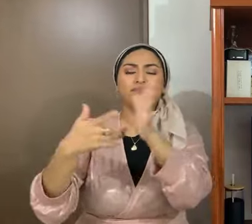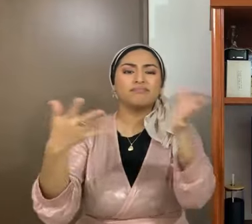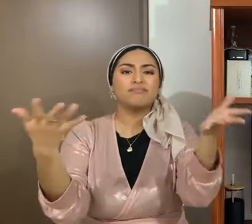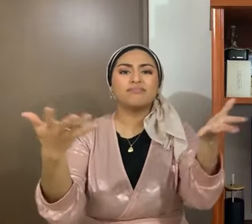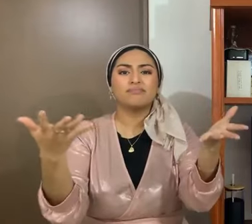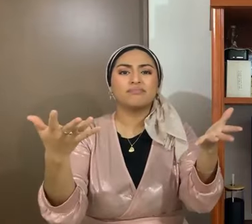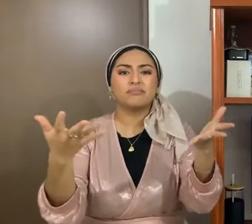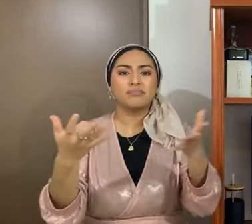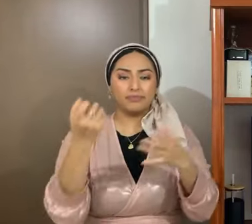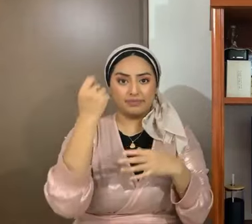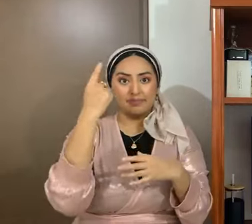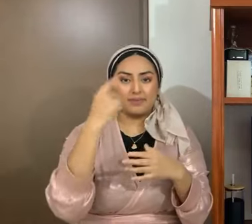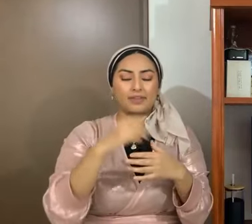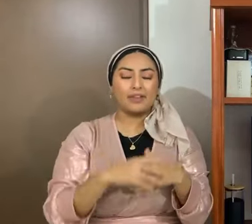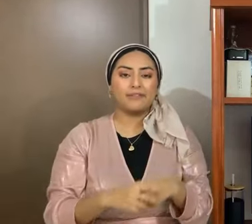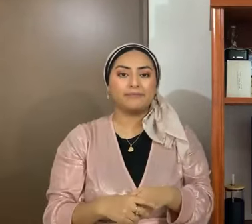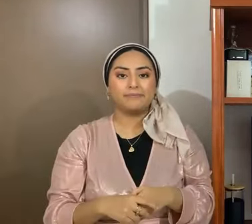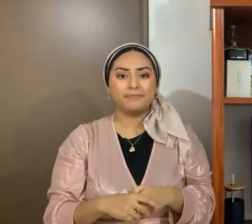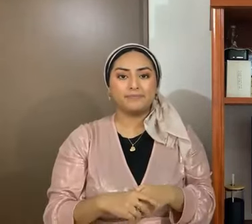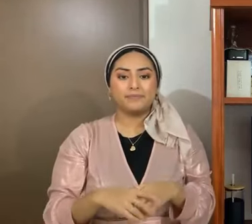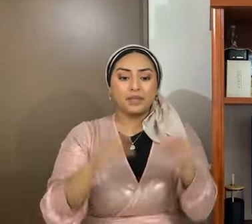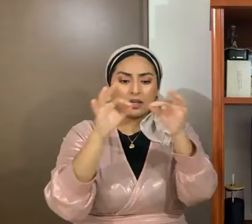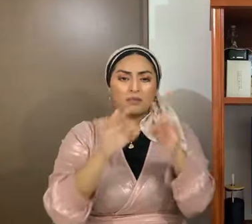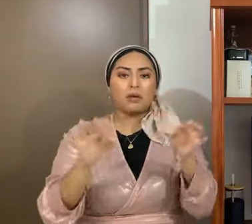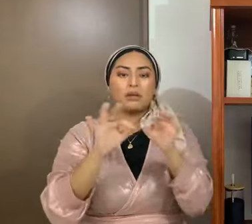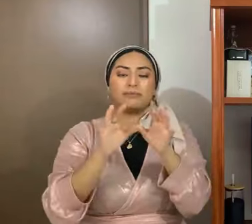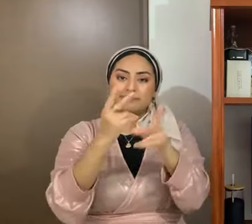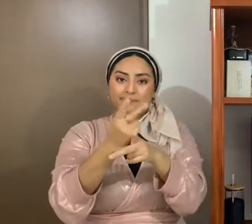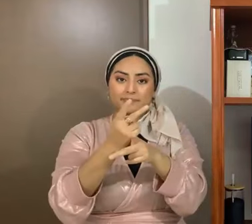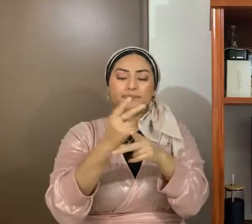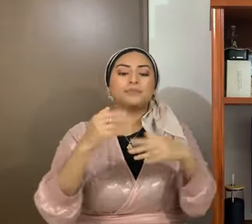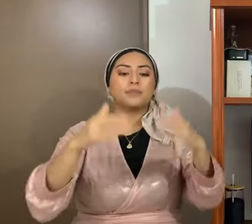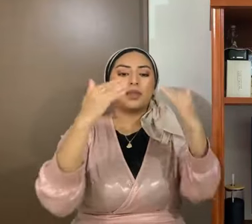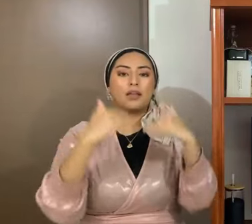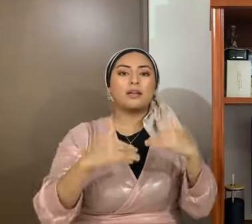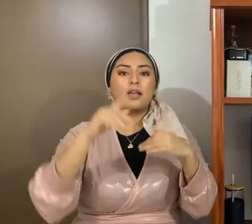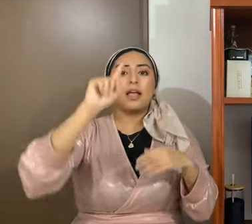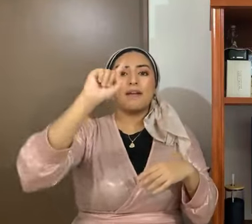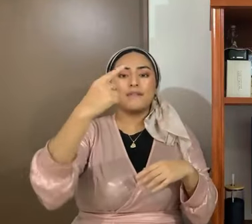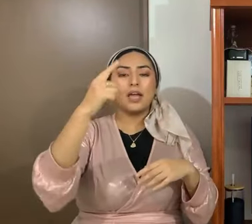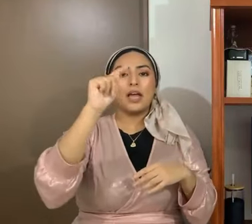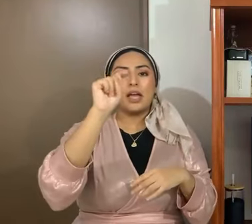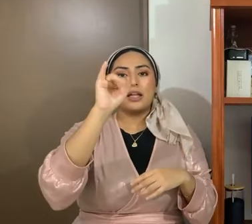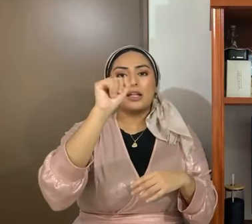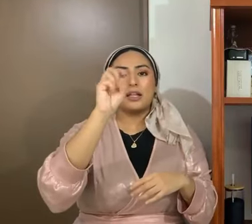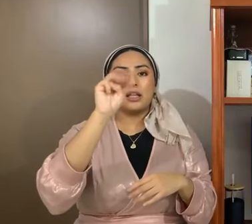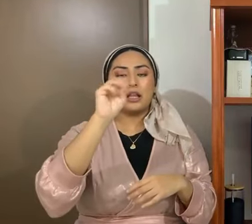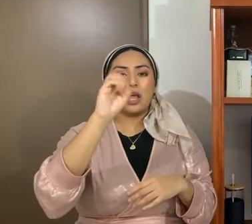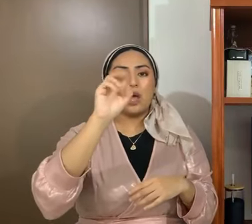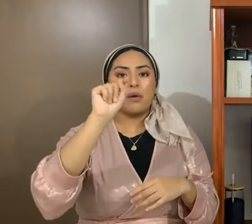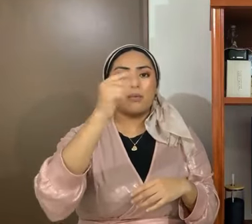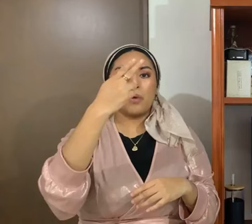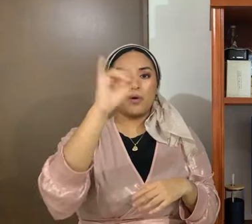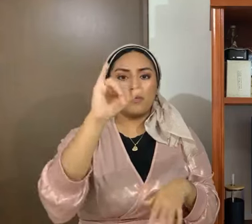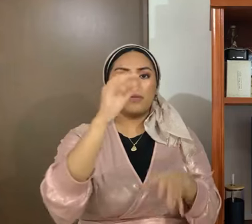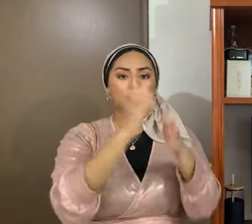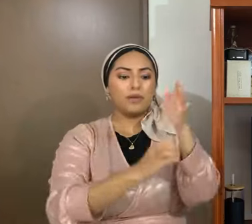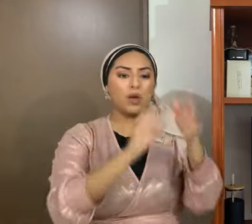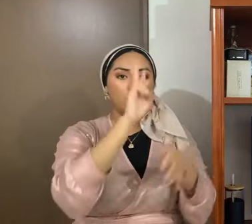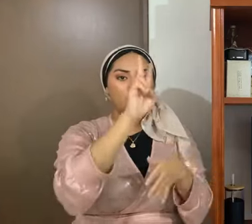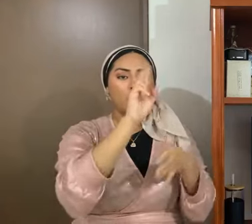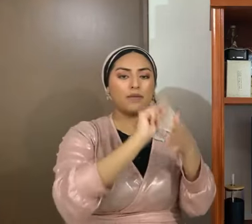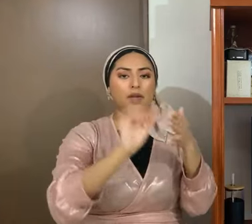ustedes? Si me doy a entender, amados Sahim, hay que tener mucho cuidado. Vamos a Primera de Timoteo, capítulo 2, verso 9.